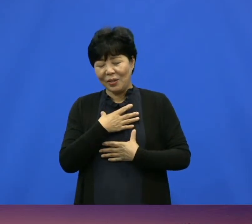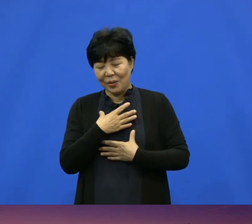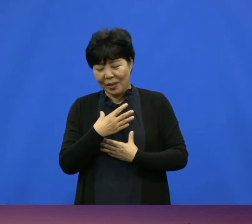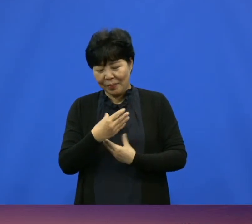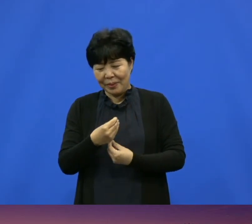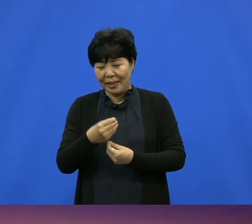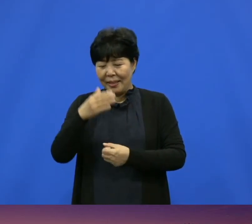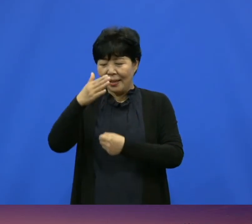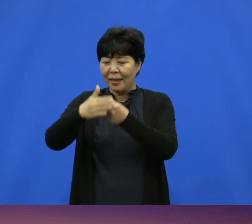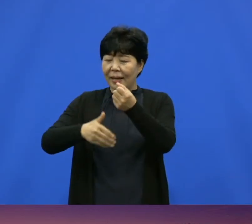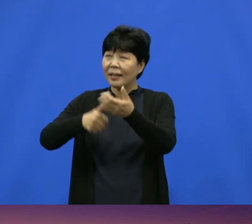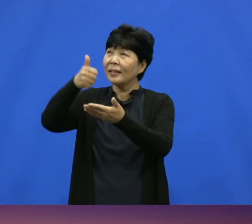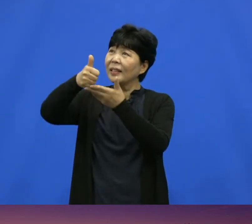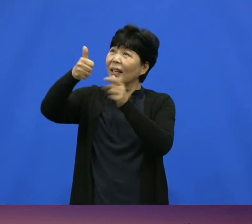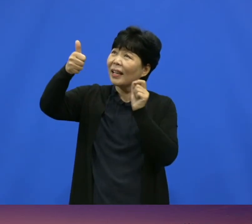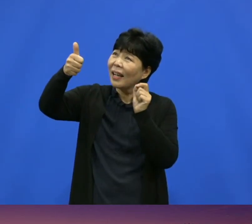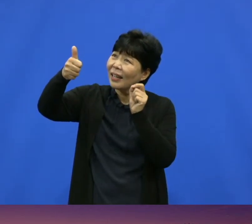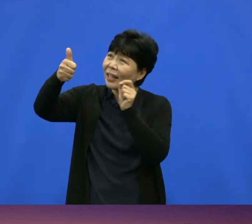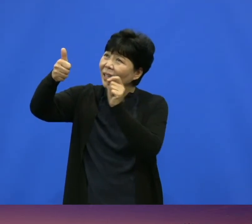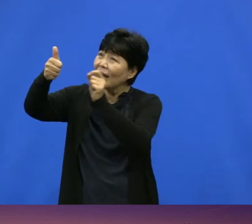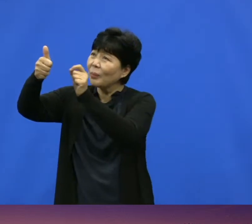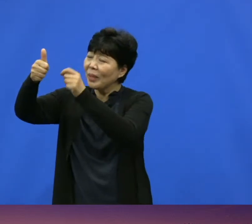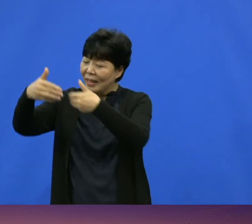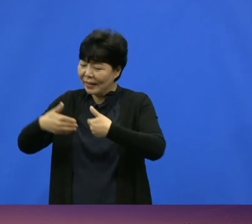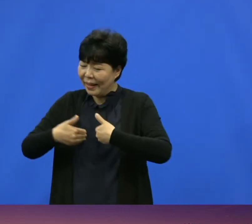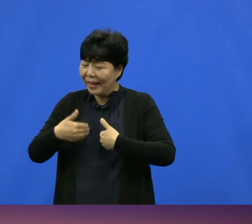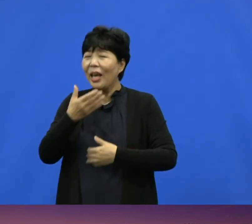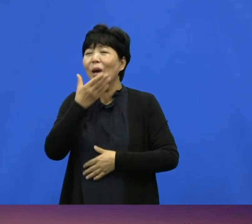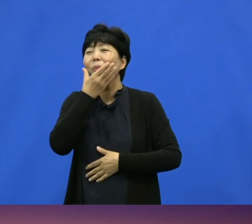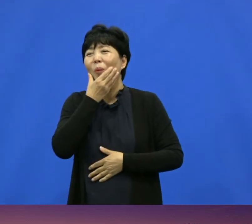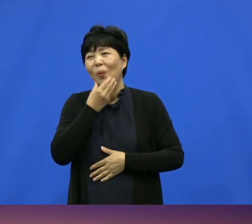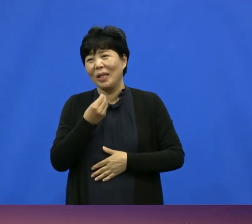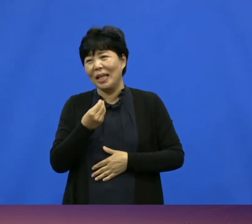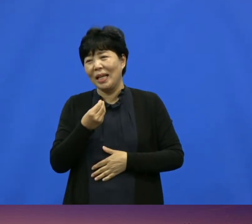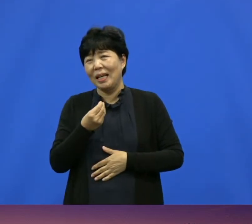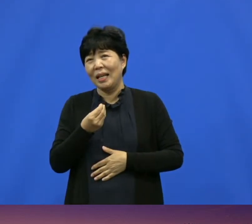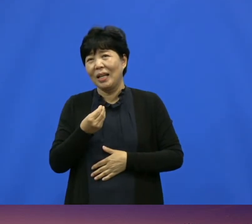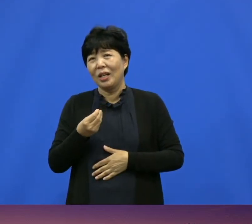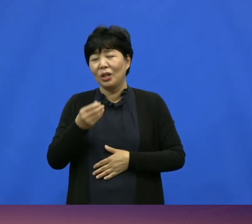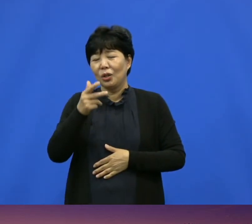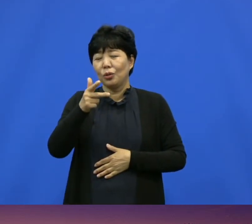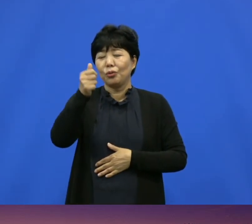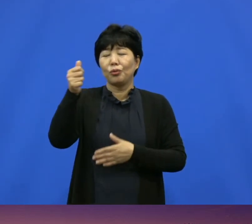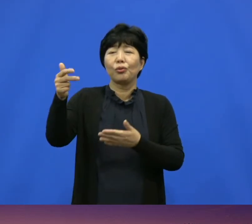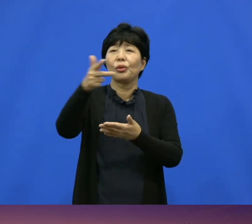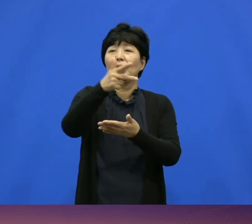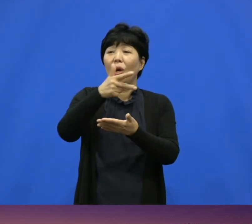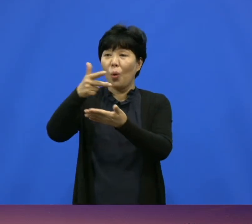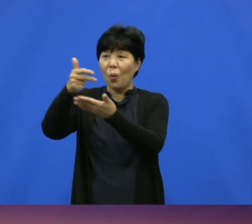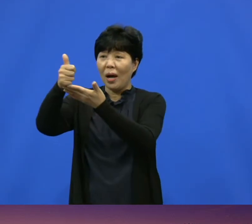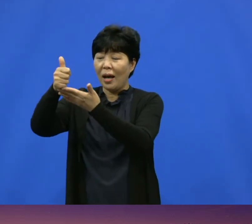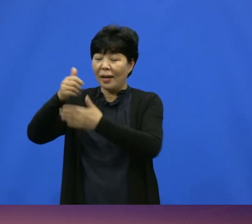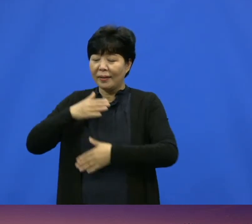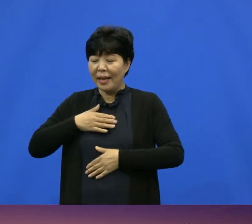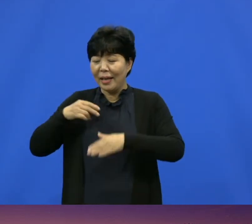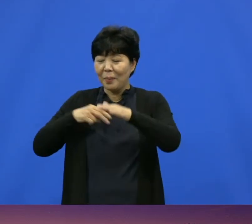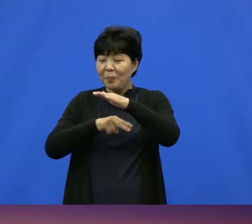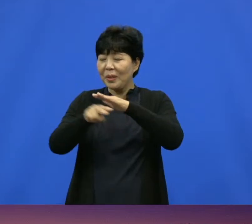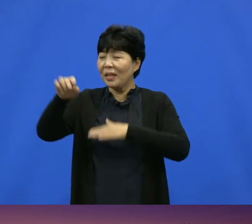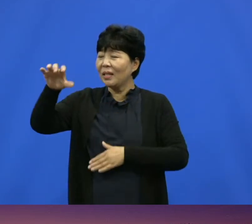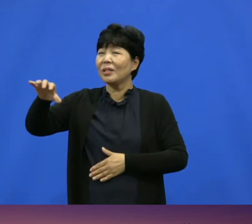가까이 함이 내게 복이라. 내가 주 여호와를 나의 피난처로 삼아 주의